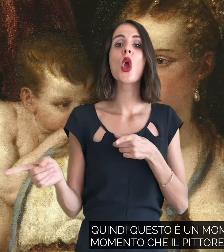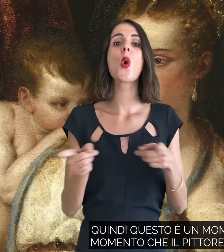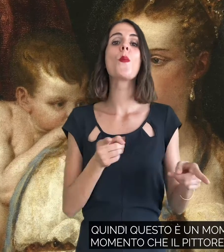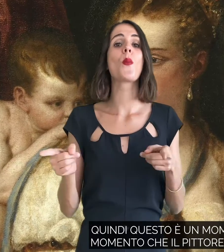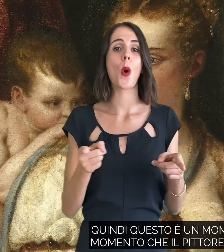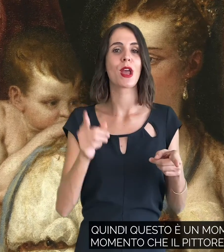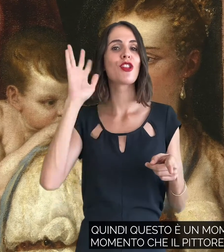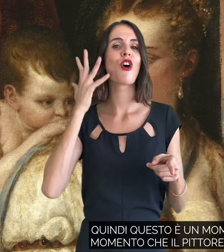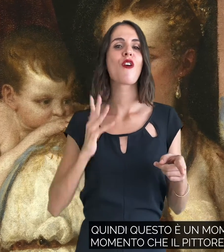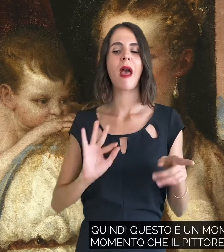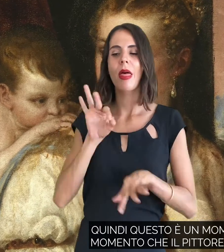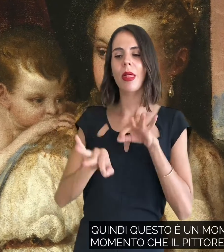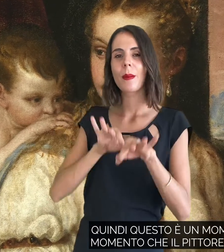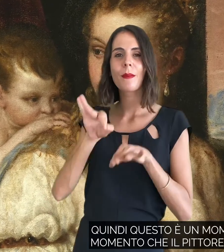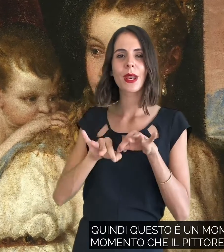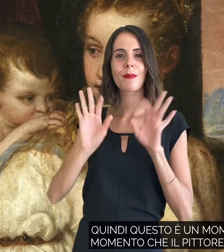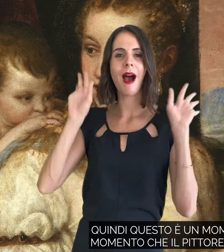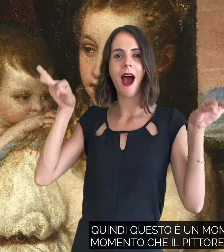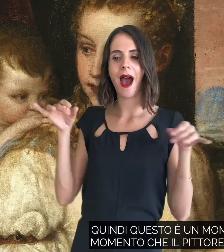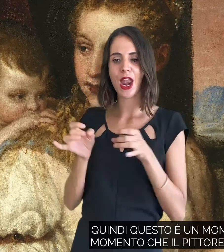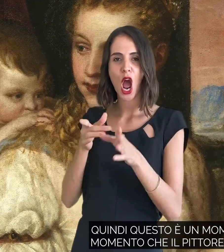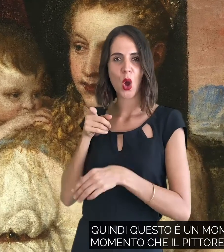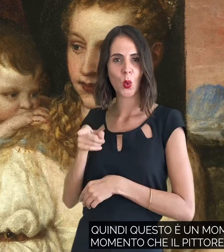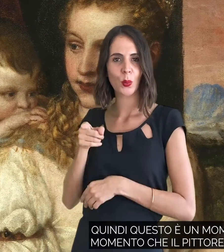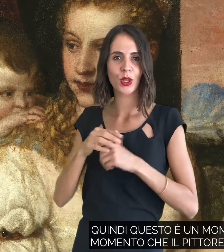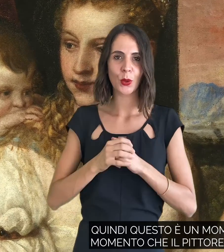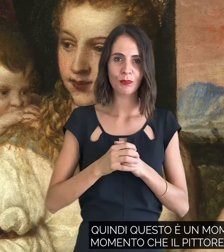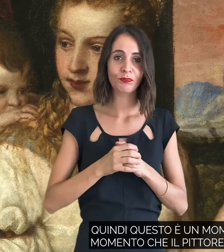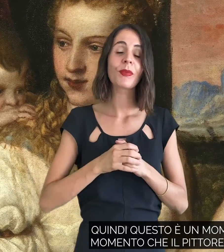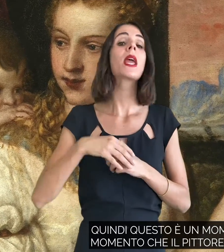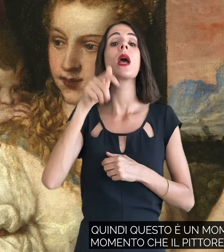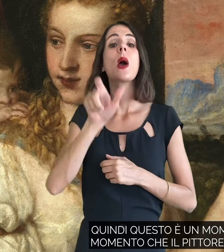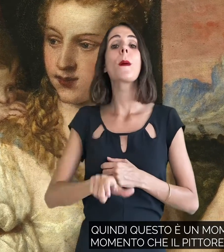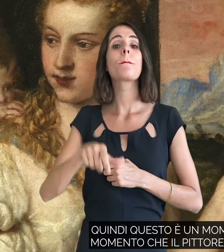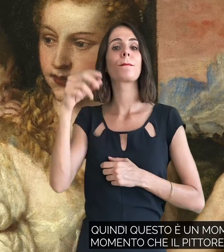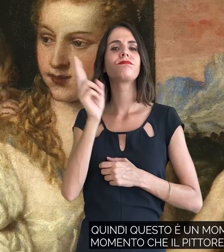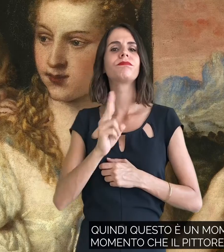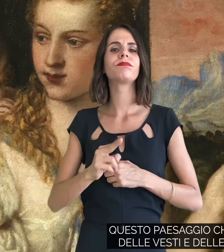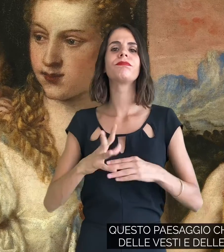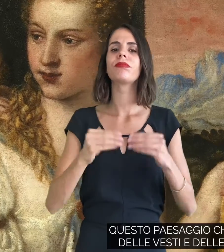preparatorio, è un momento che il pittore sospende all'interno di questo